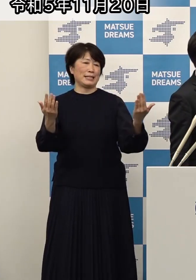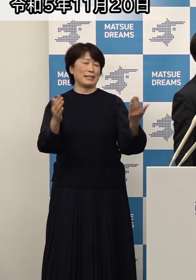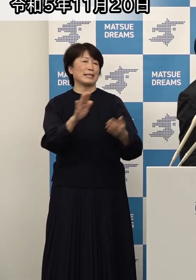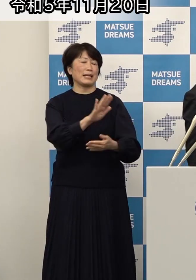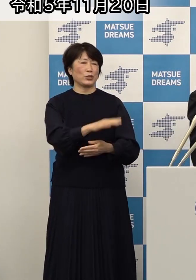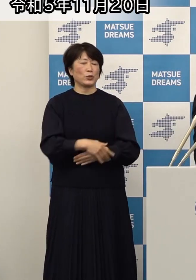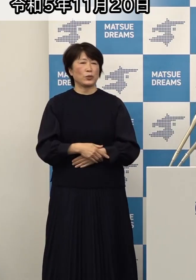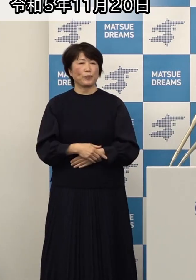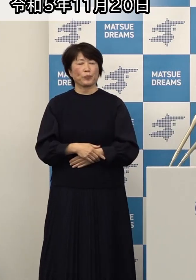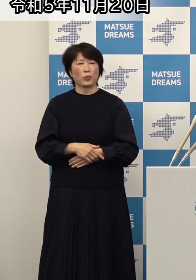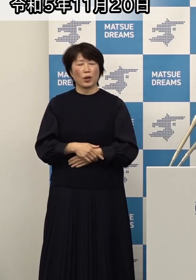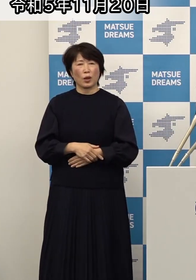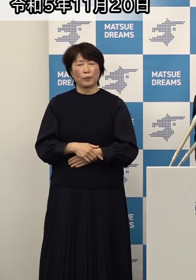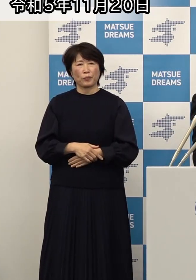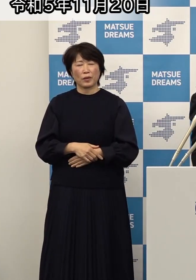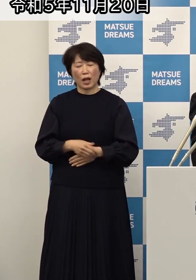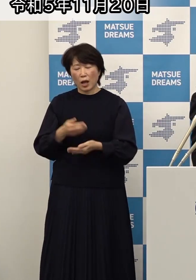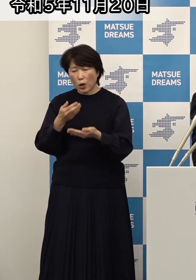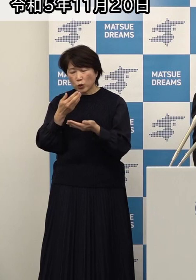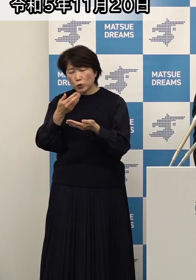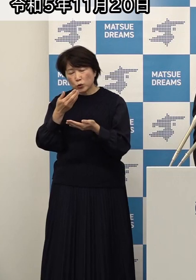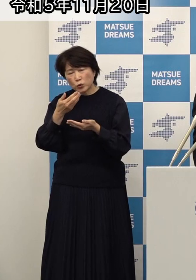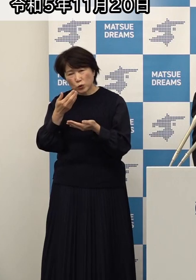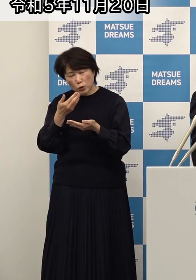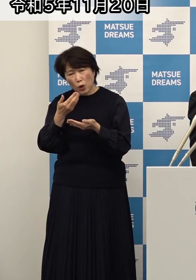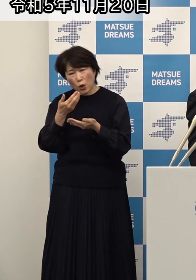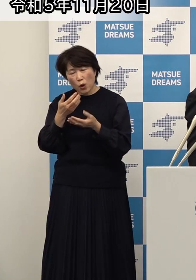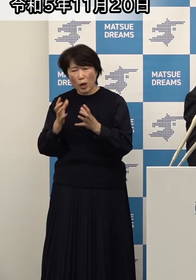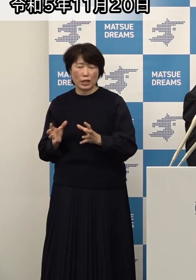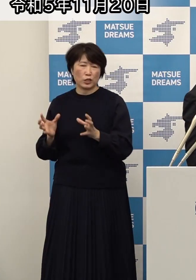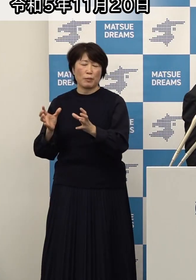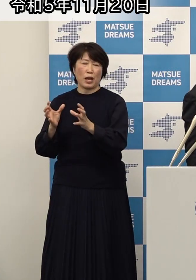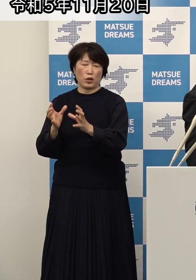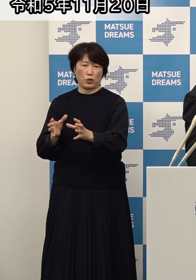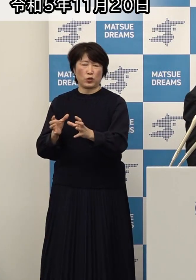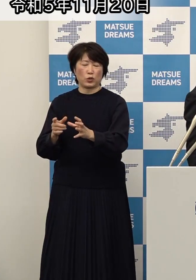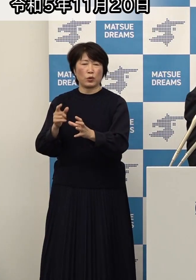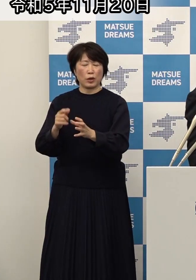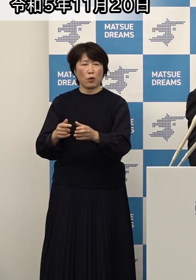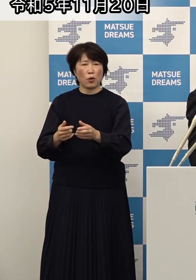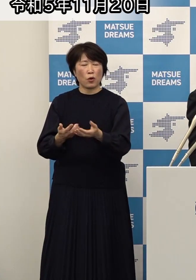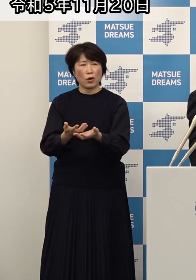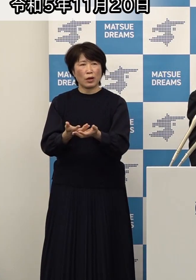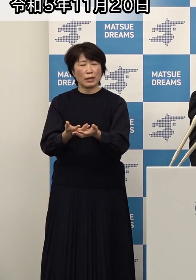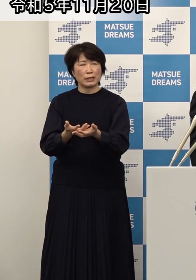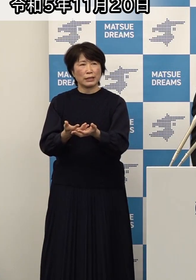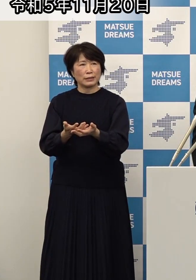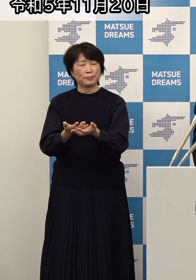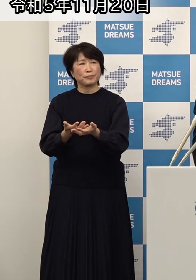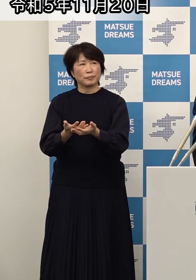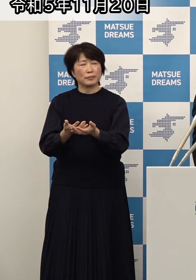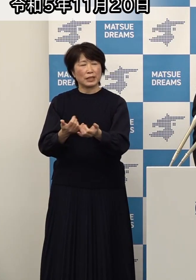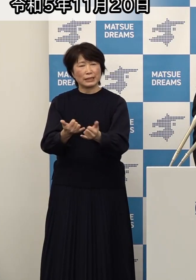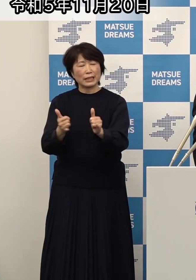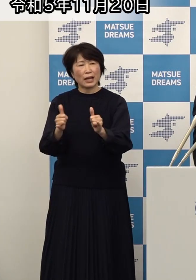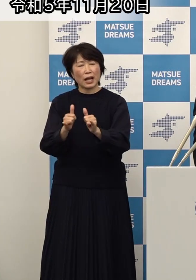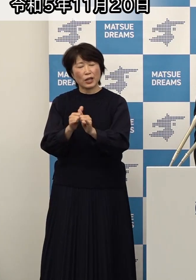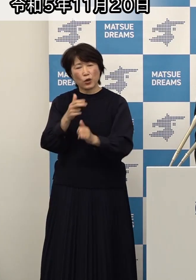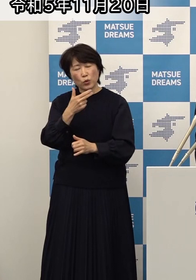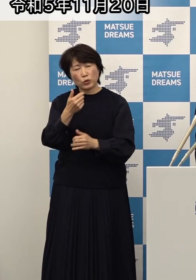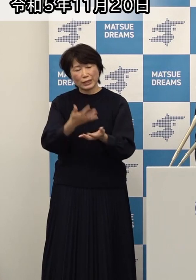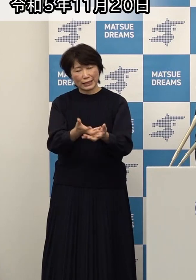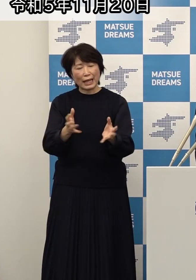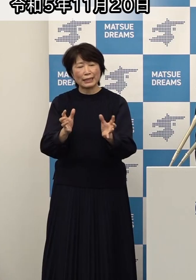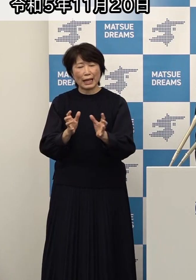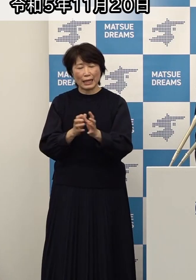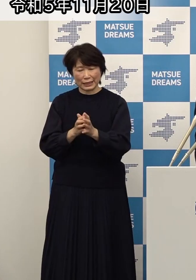そしてフードドライブと未使用の食品をですね、社会福祉団体を通じてお届けするというのがこの取り組み